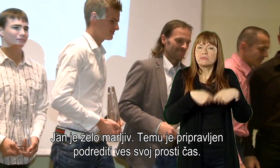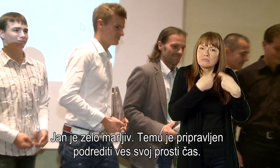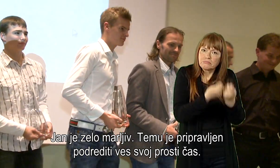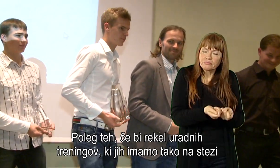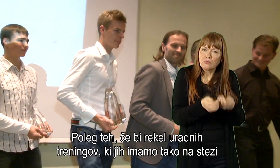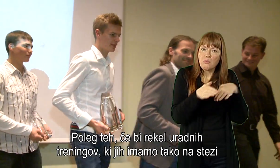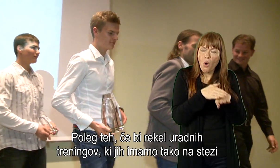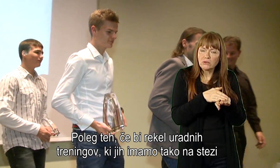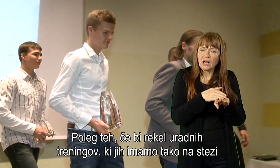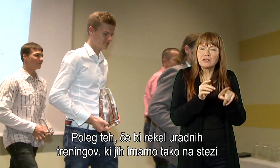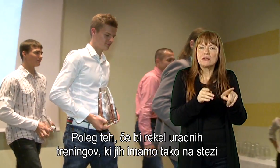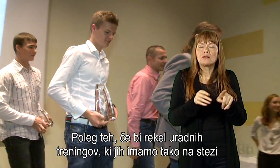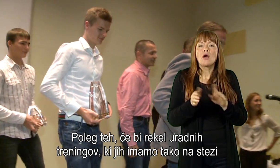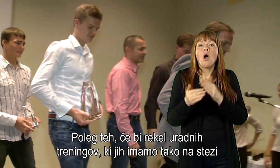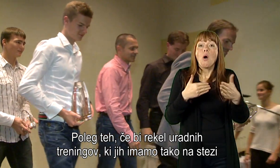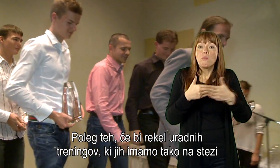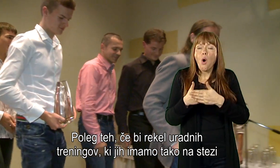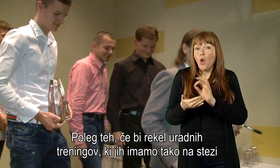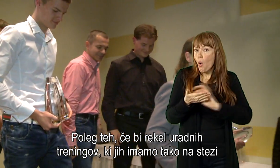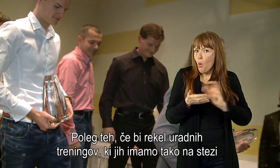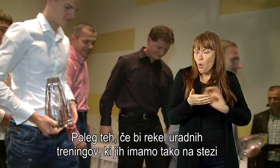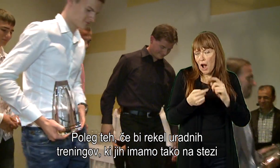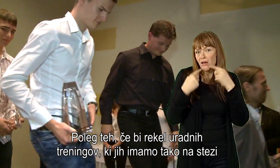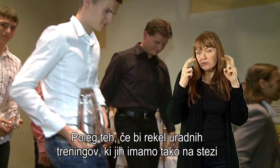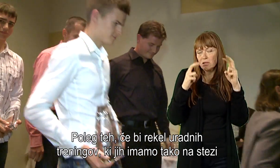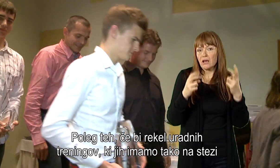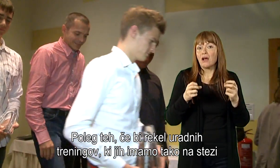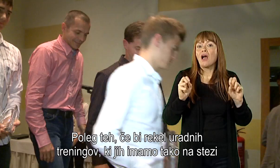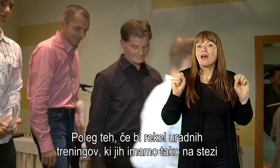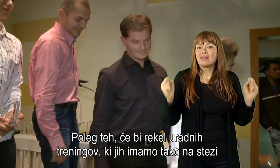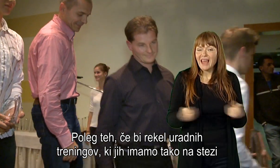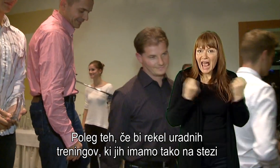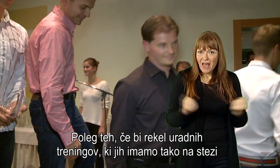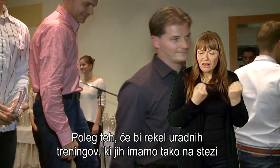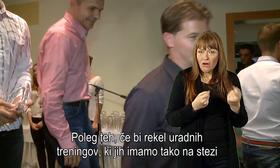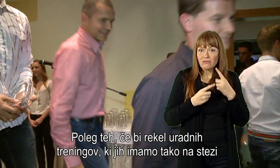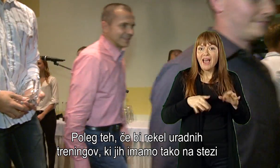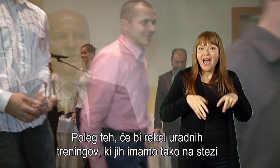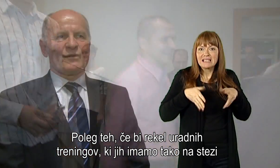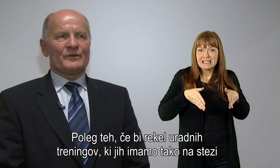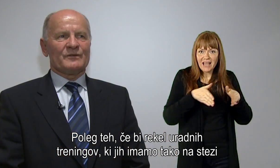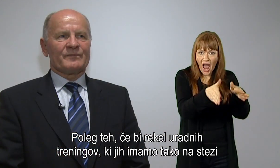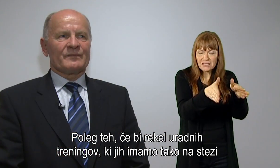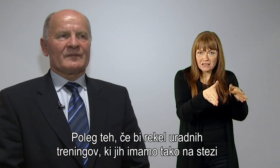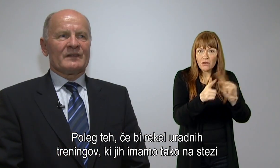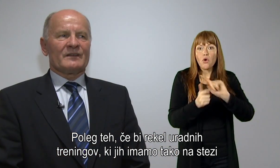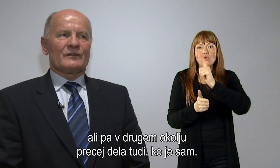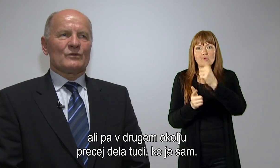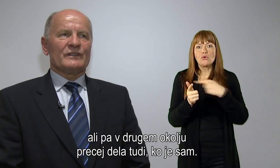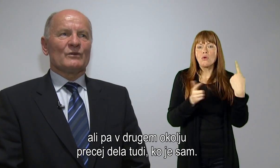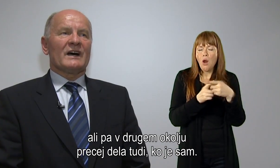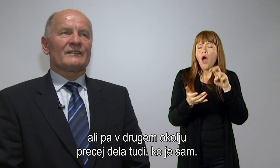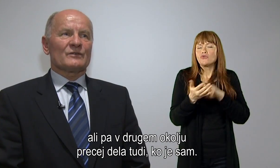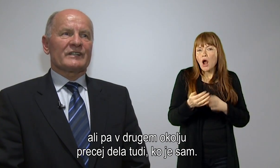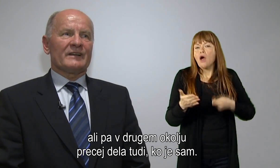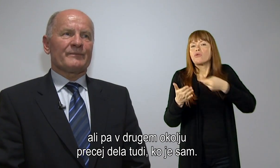teh, če bi rekel, uradnih treningov, ki jih imamo tako na stezi ali pa v drugem okolju,